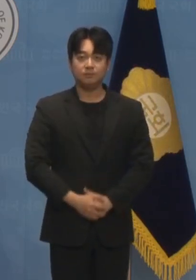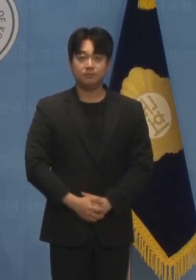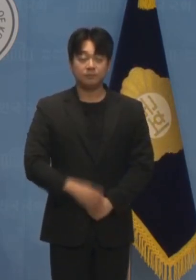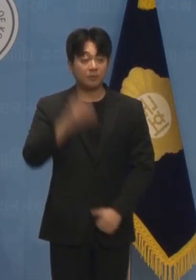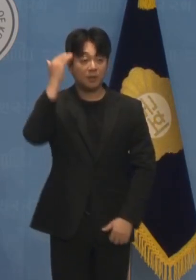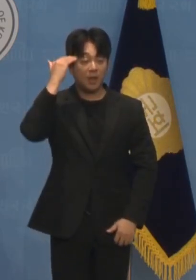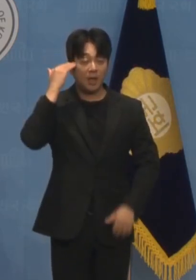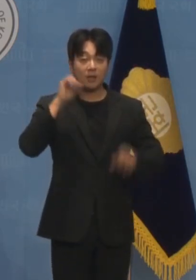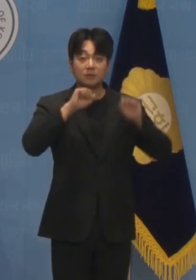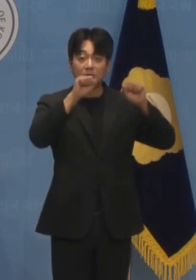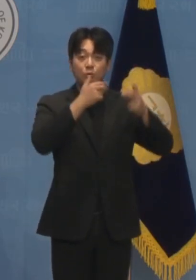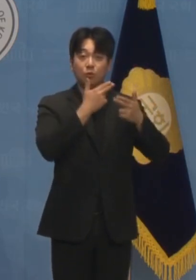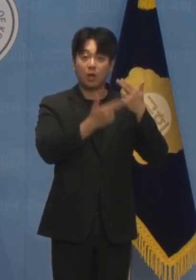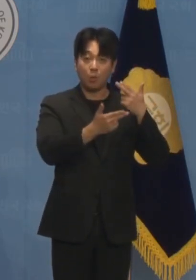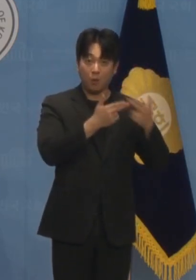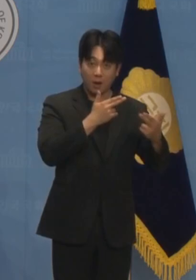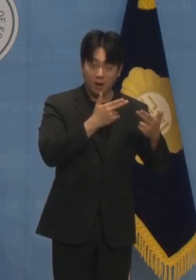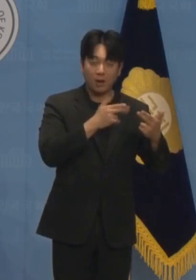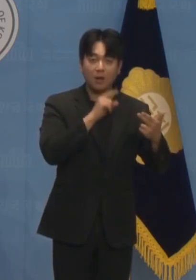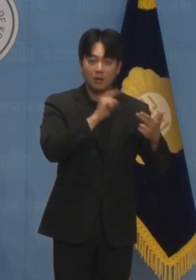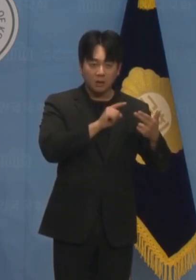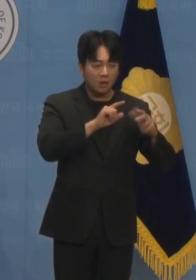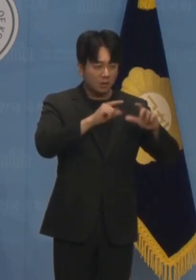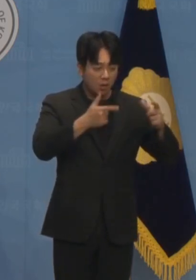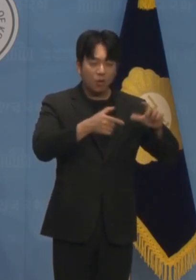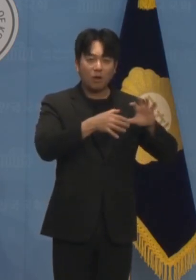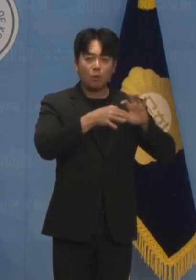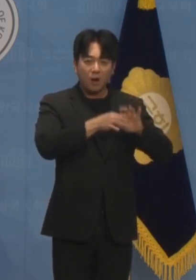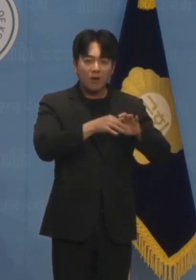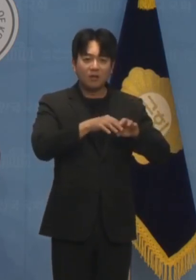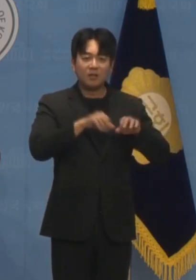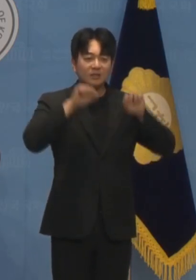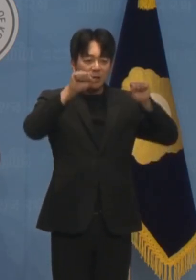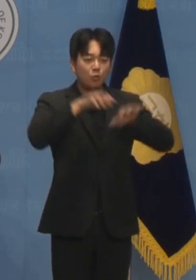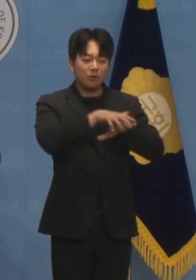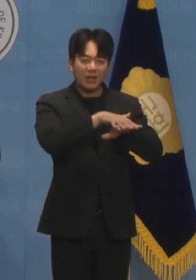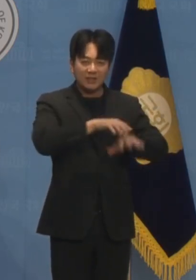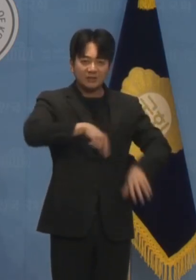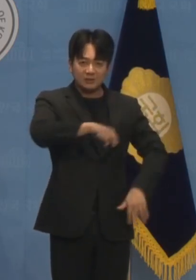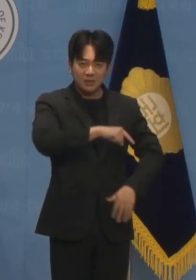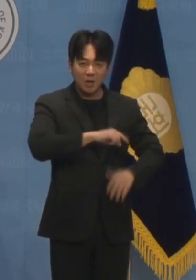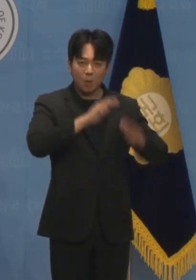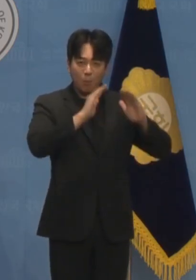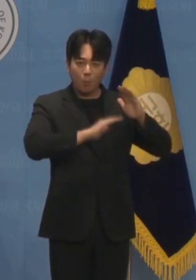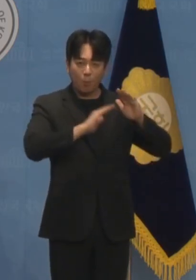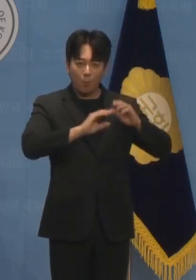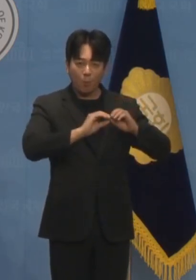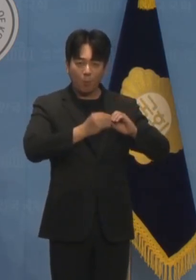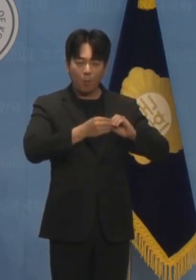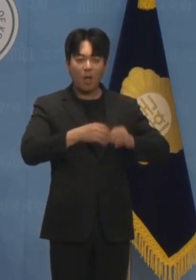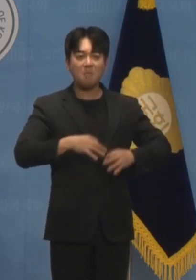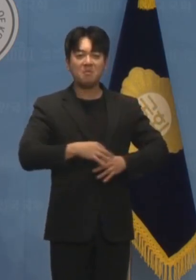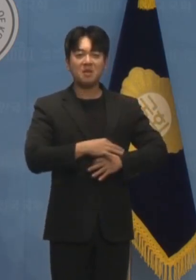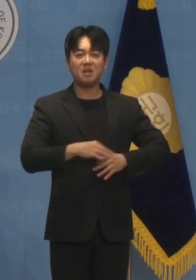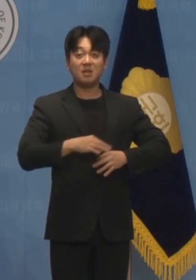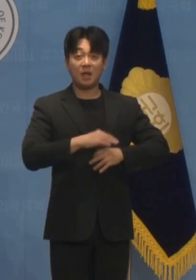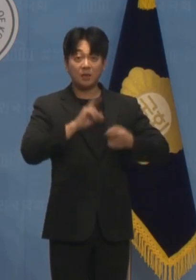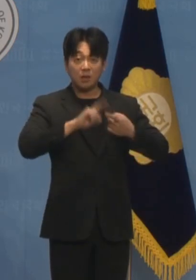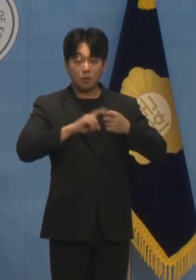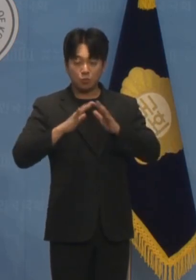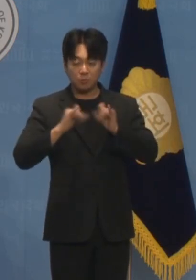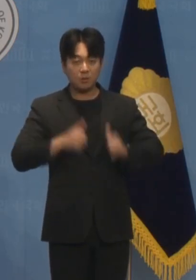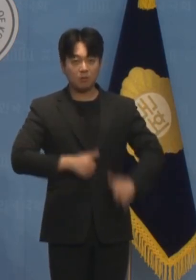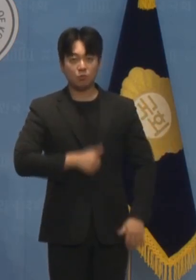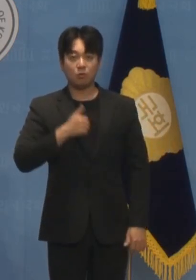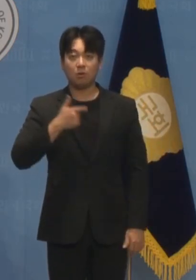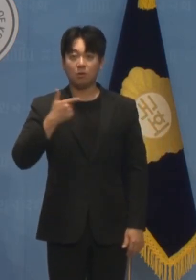대한체육회와 종목단체의 부정 비리와 부도덕한 행태에 대해 국민들은 분노하고 있는데